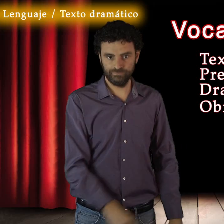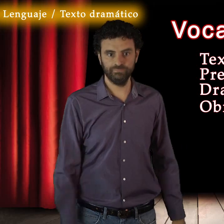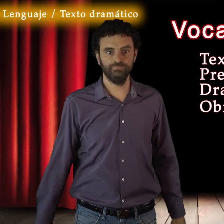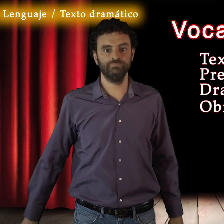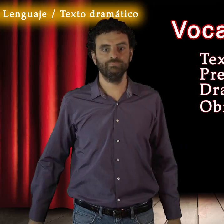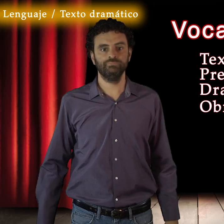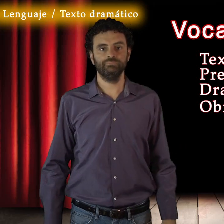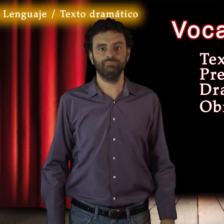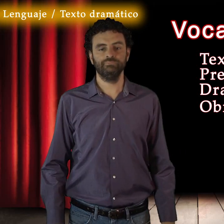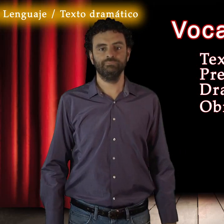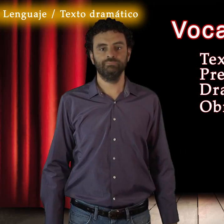dramática